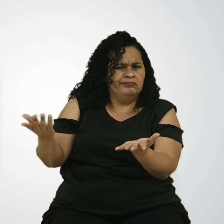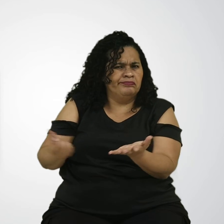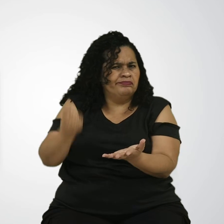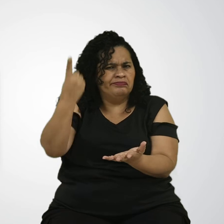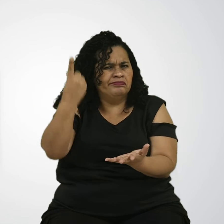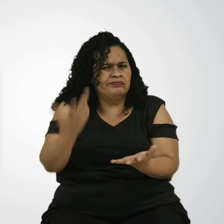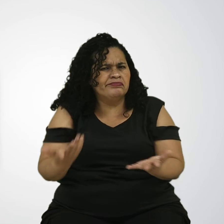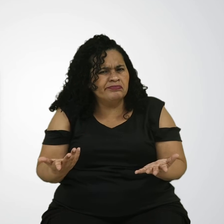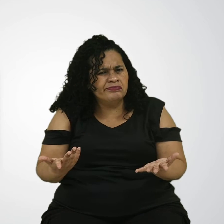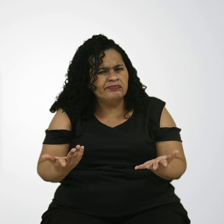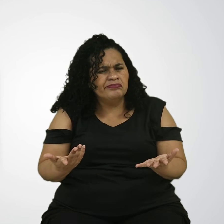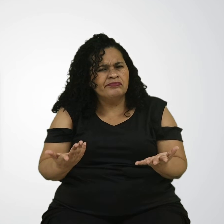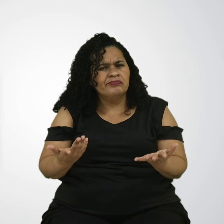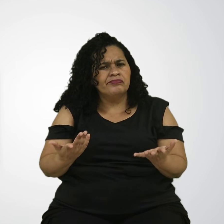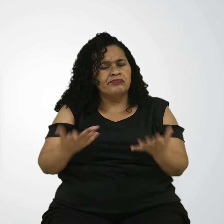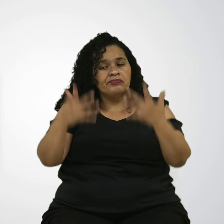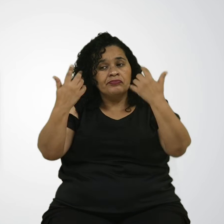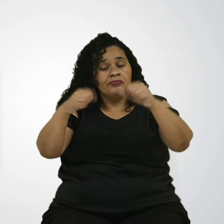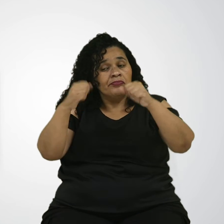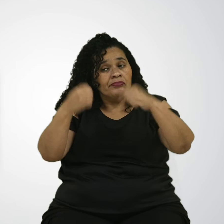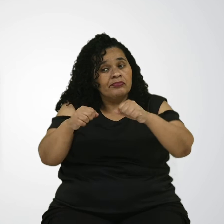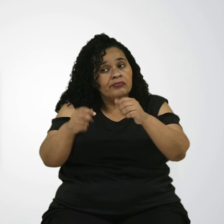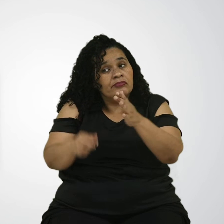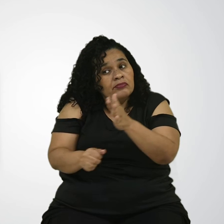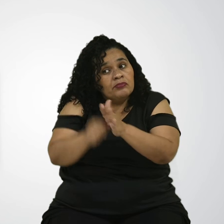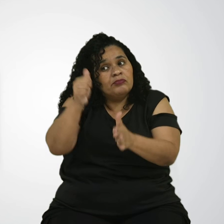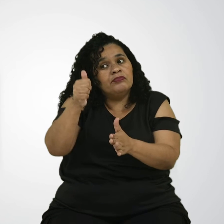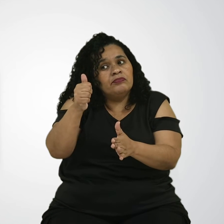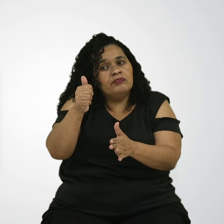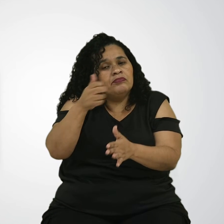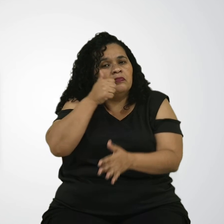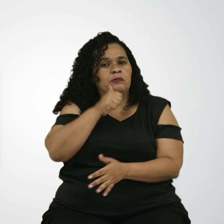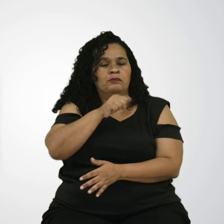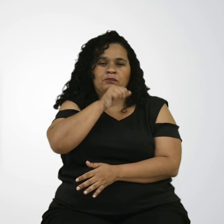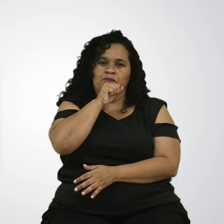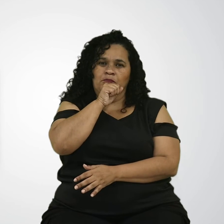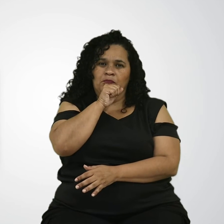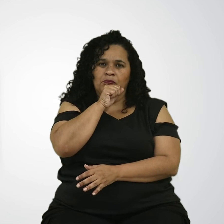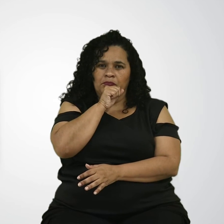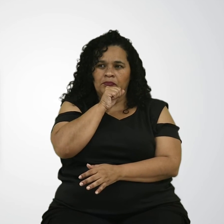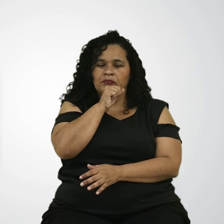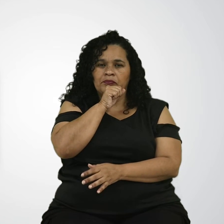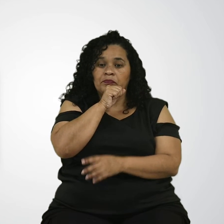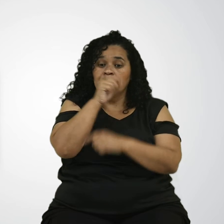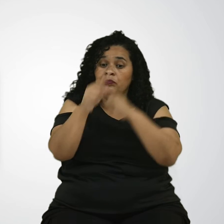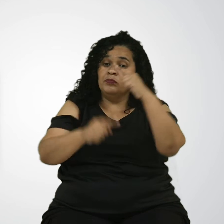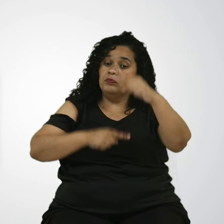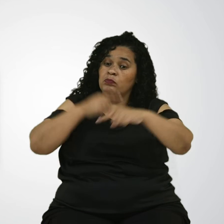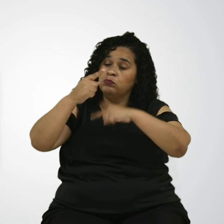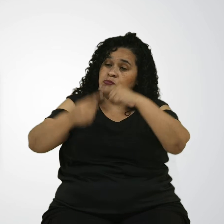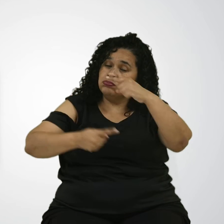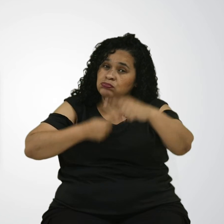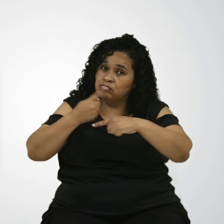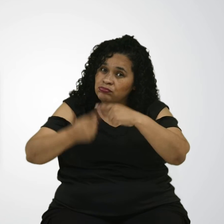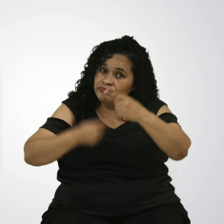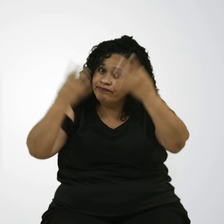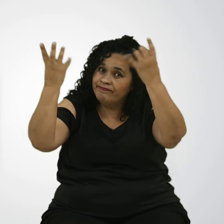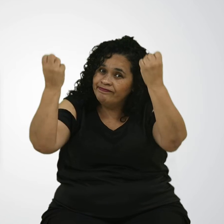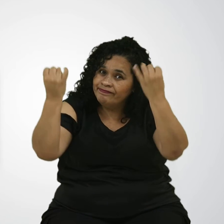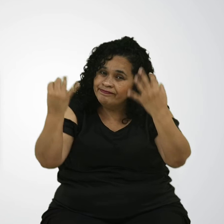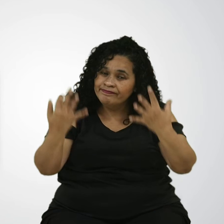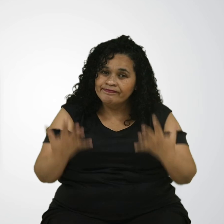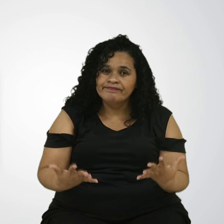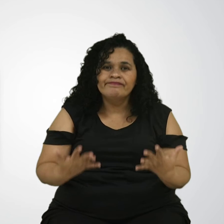Vai ser mãe primeiro. As pessoas mais inteligentes sobre criação de filhos são os que tiveram filhos e que sobreviveram a isso e que